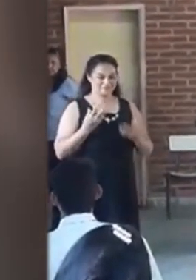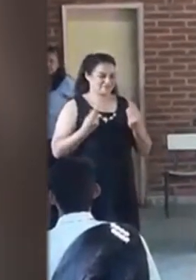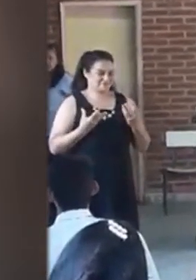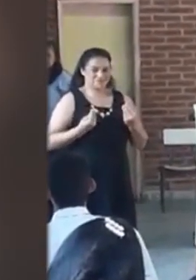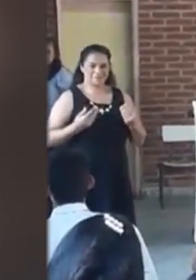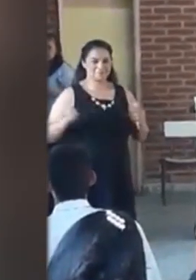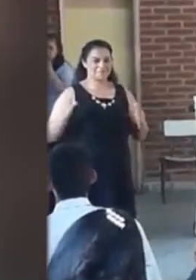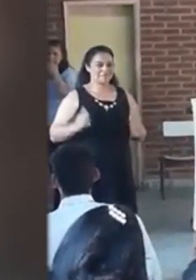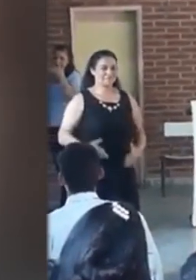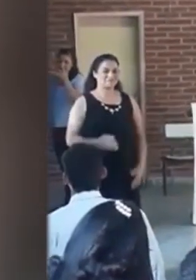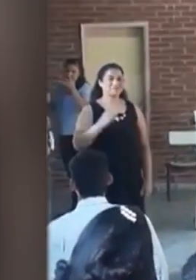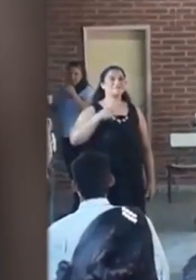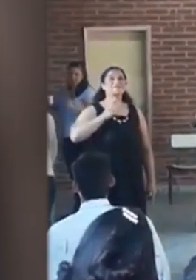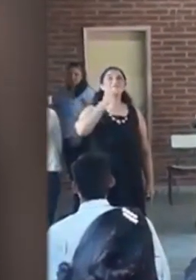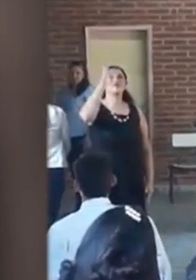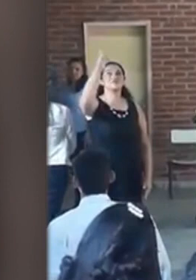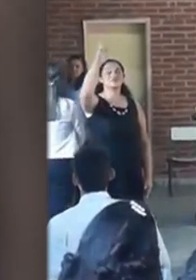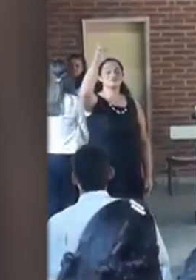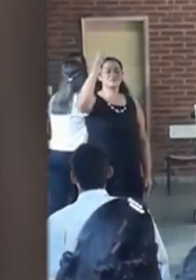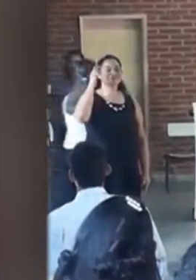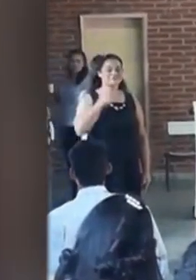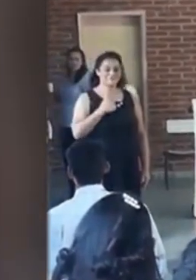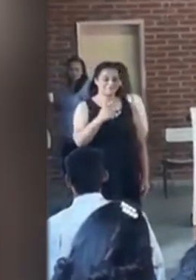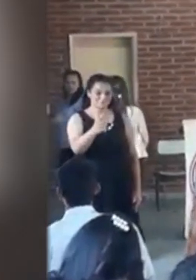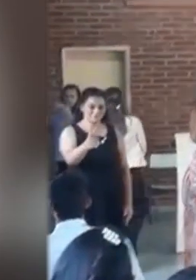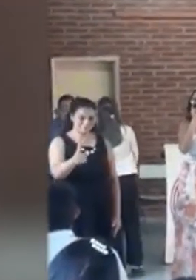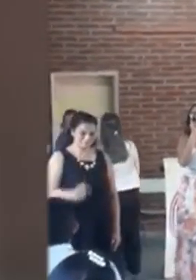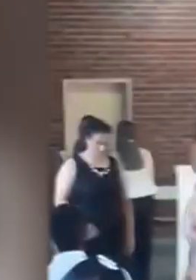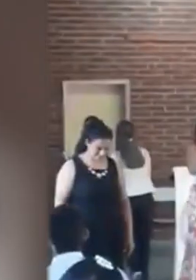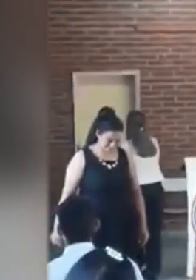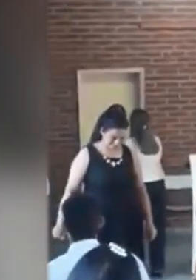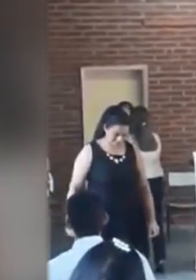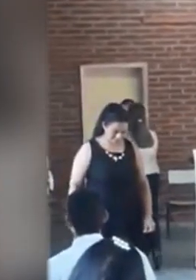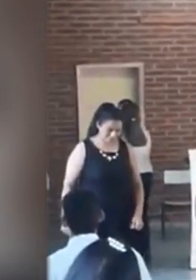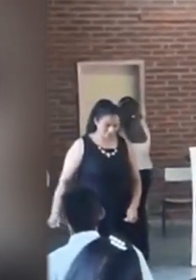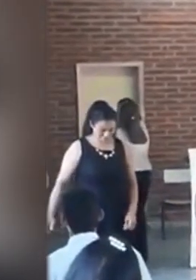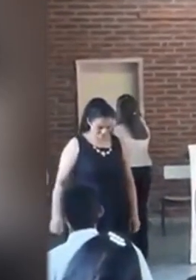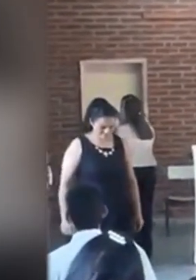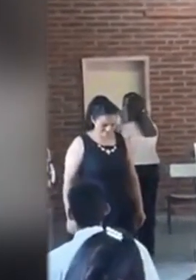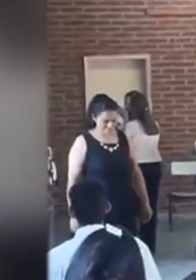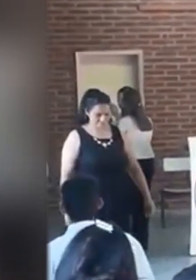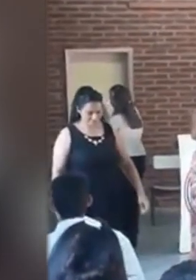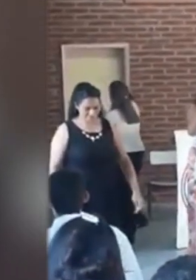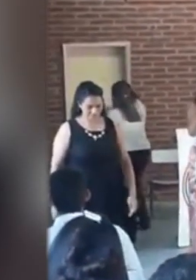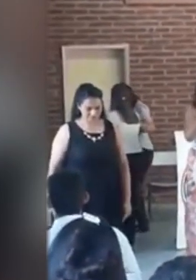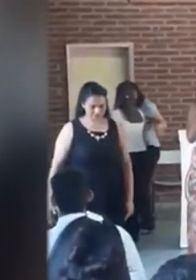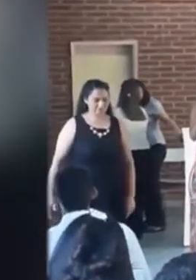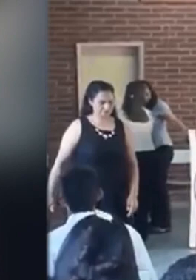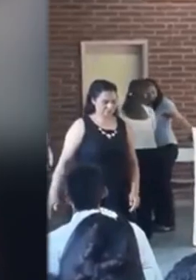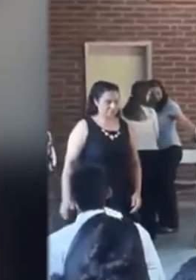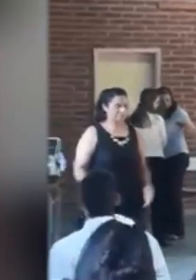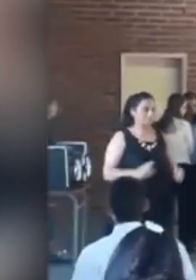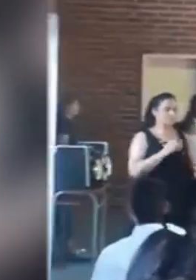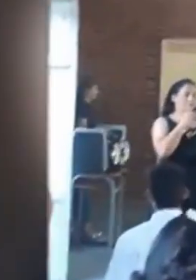donde se enseñan la lengua de señas en el país ya, y nosotros como institución, si tenemos